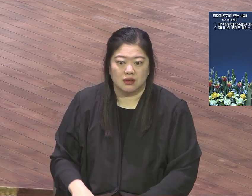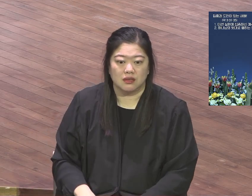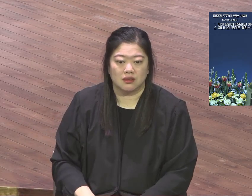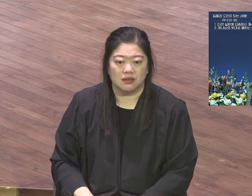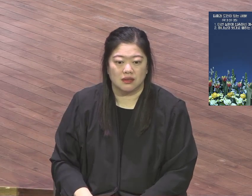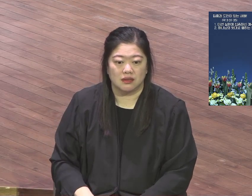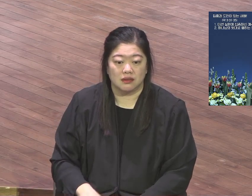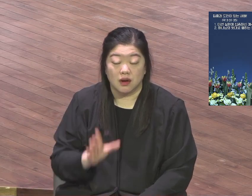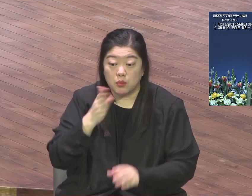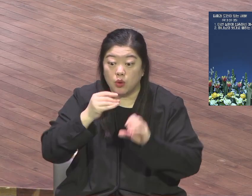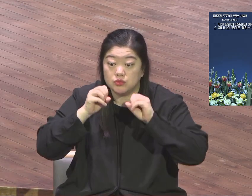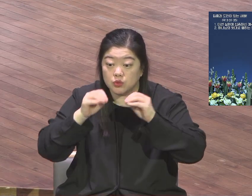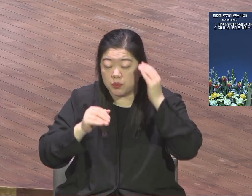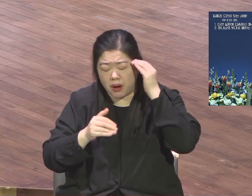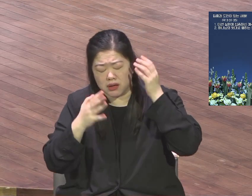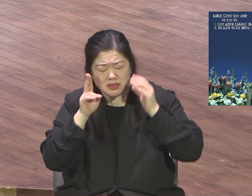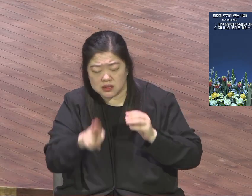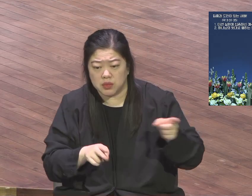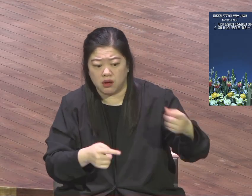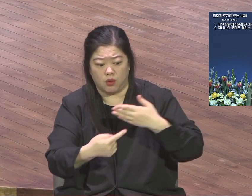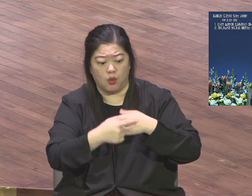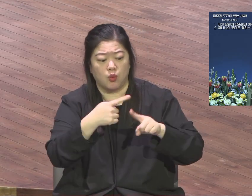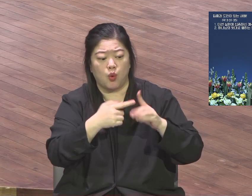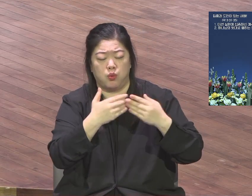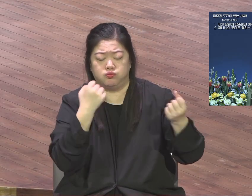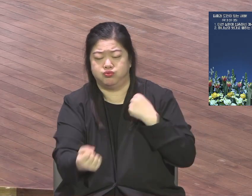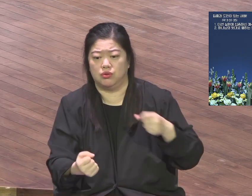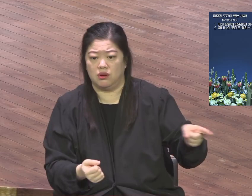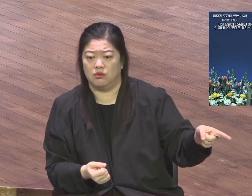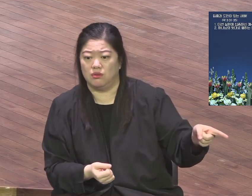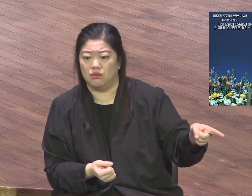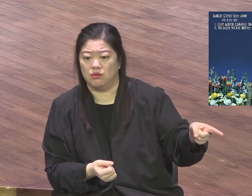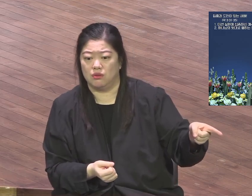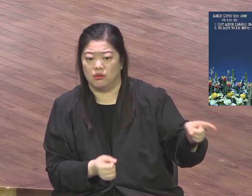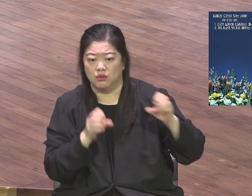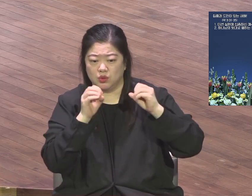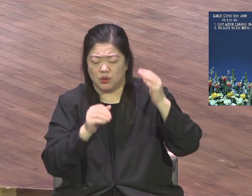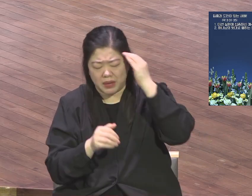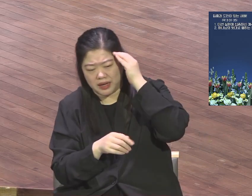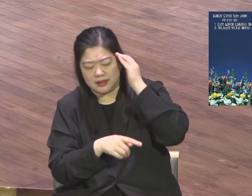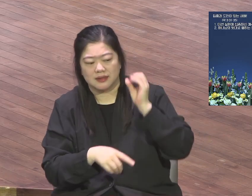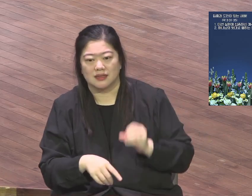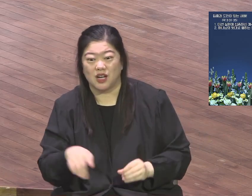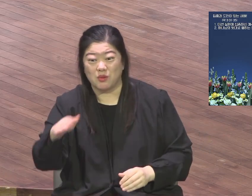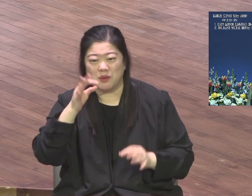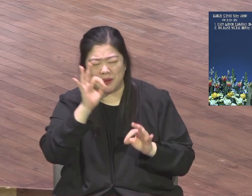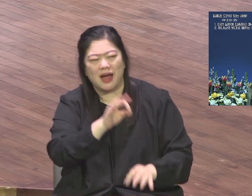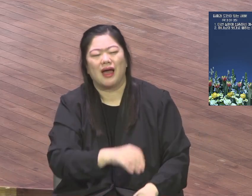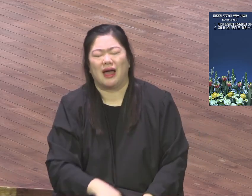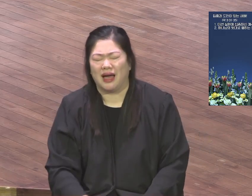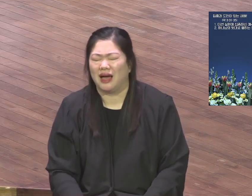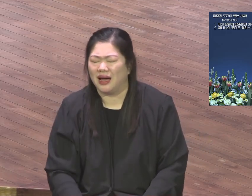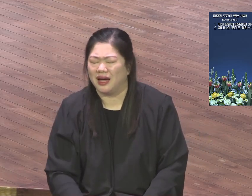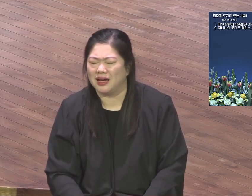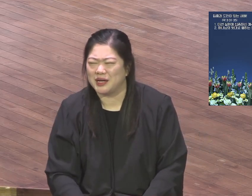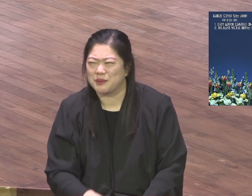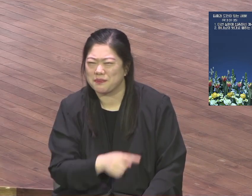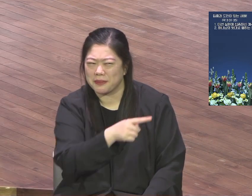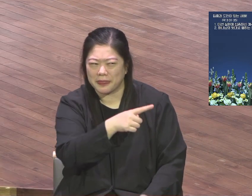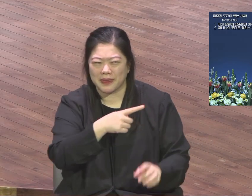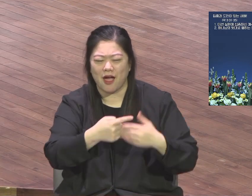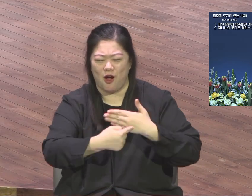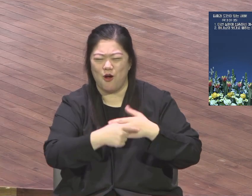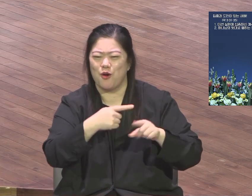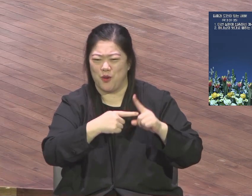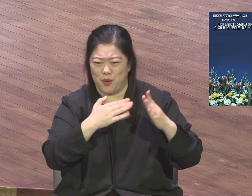성령 해방죄 무슨 죄입니다. 이제 여러분 다 보면 알 거예요. 이제 결과가 다 나오게 되죠. 살아 있을 때